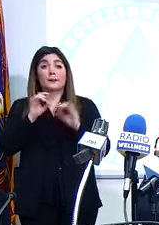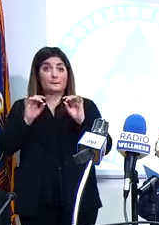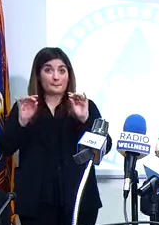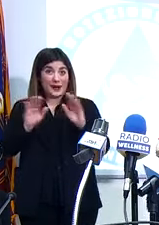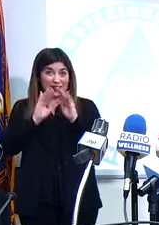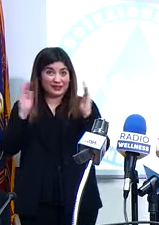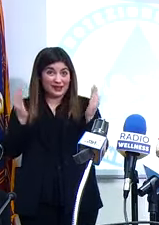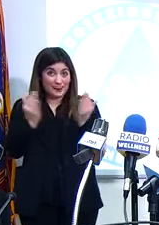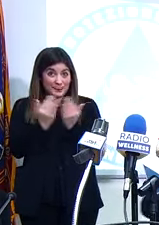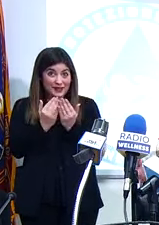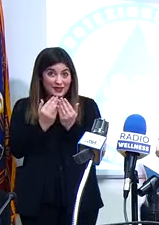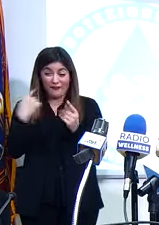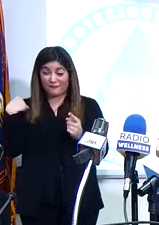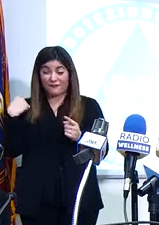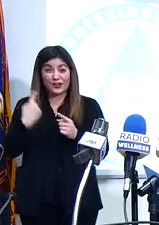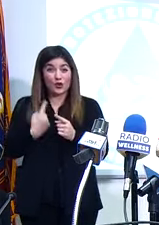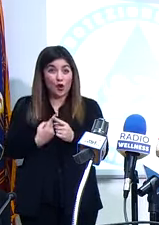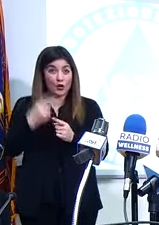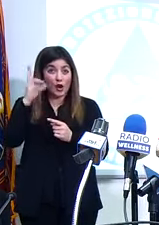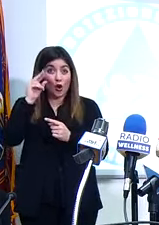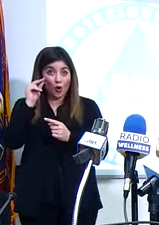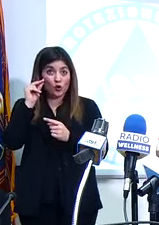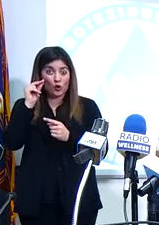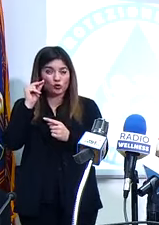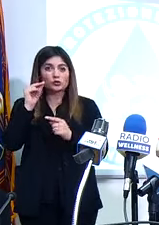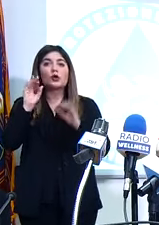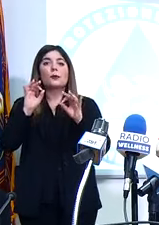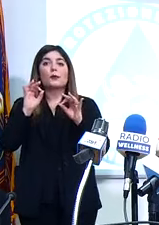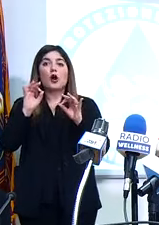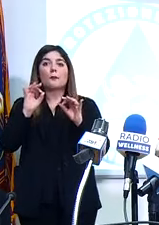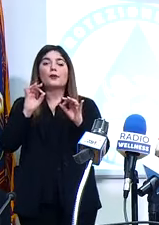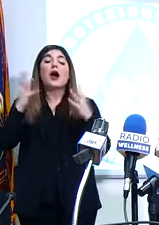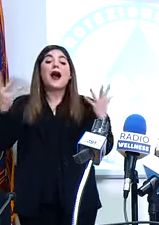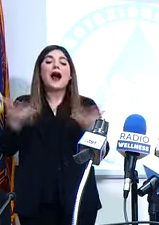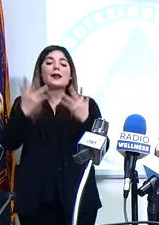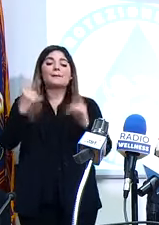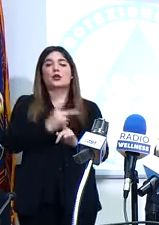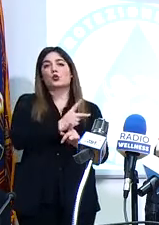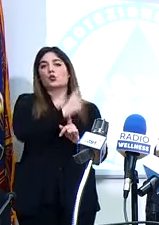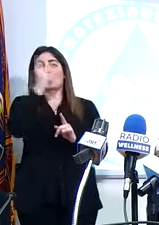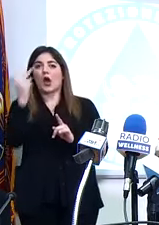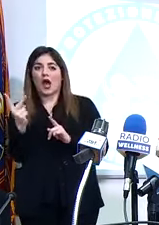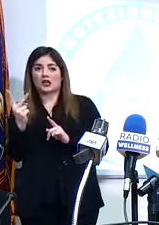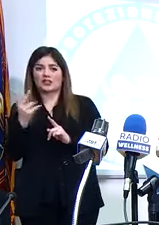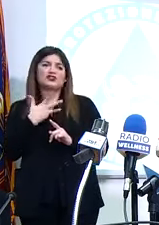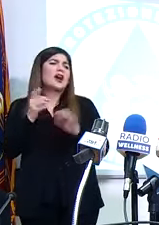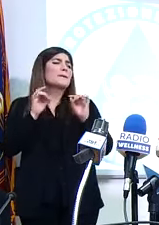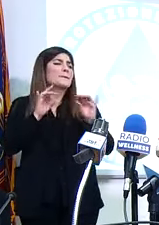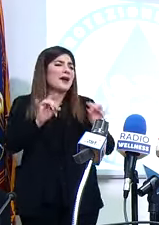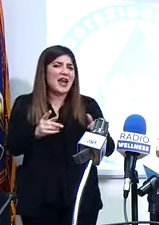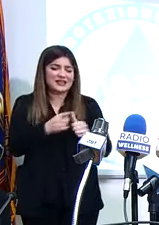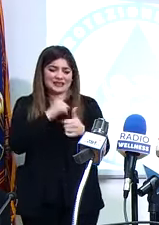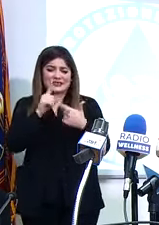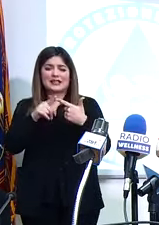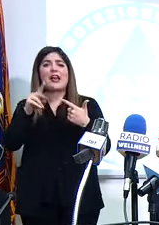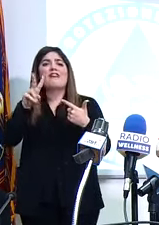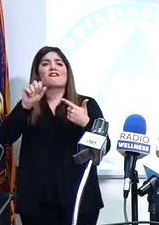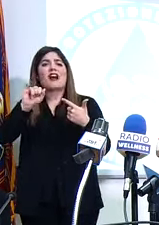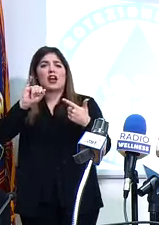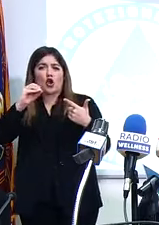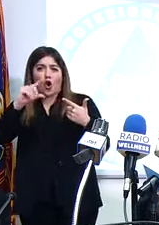Dalla peste del 1348, quando è arrivata dalla Turchia, con le navi a Venezia, dal vaiolo, sono